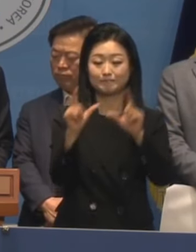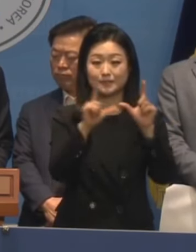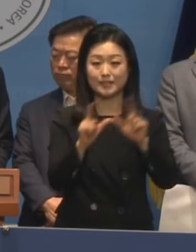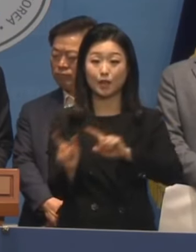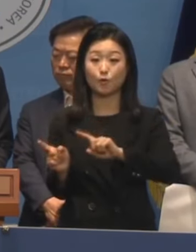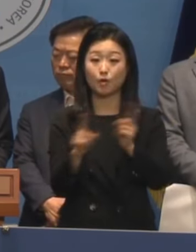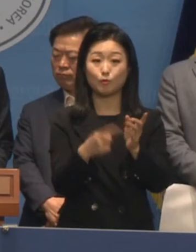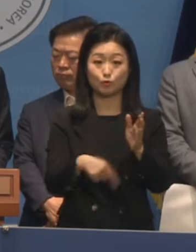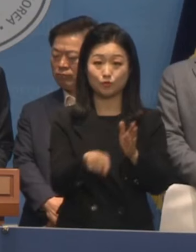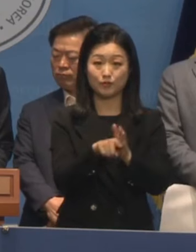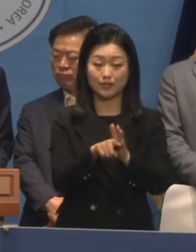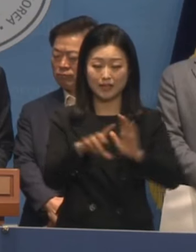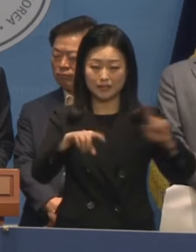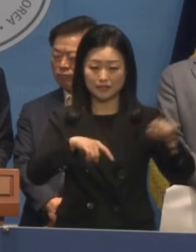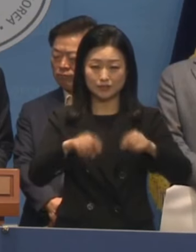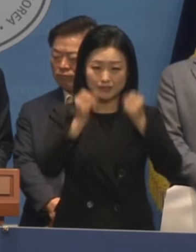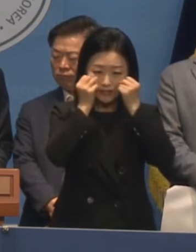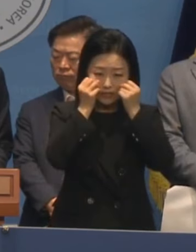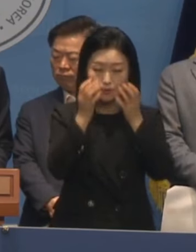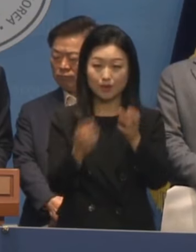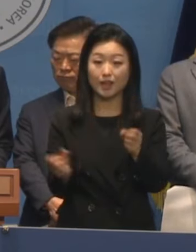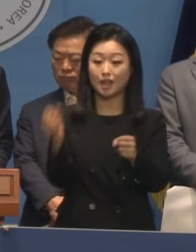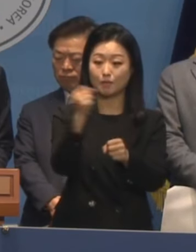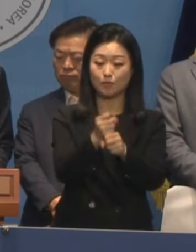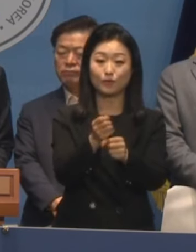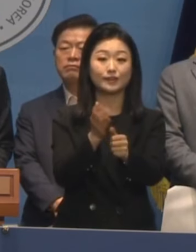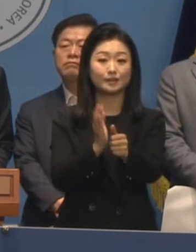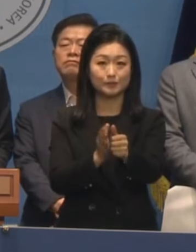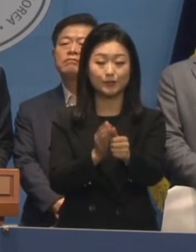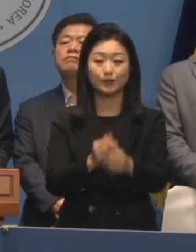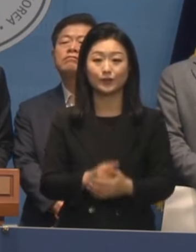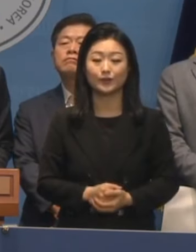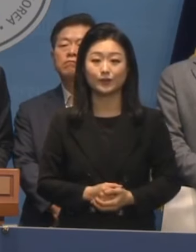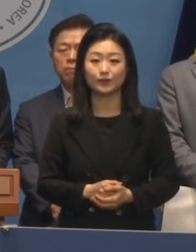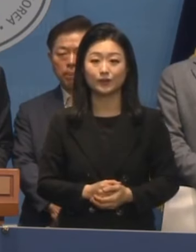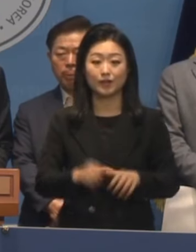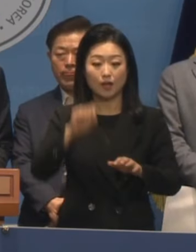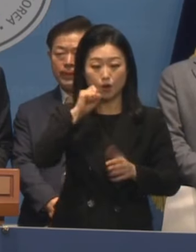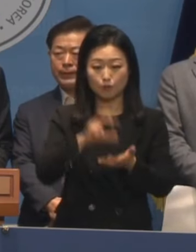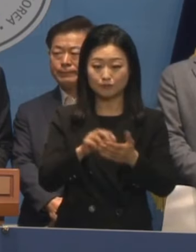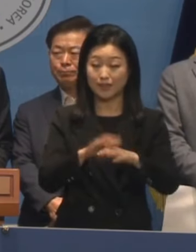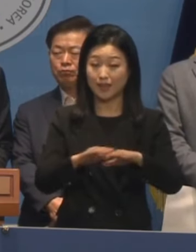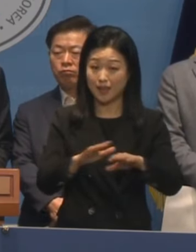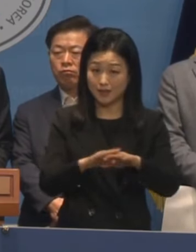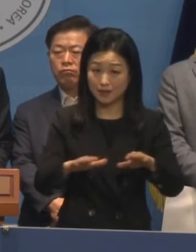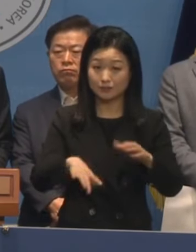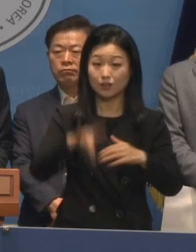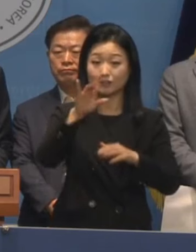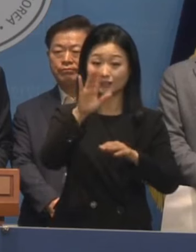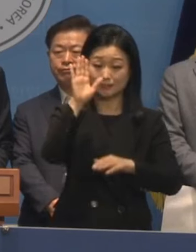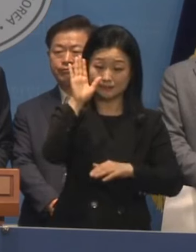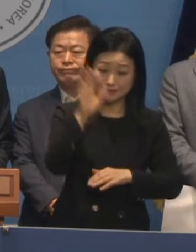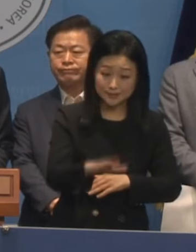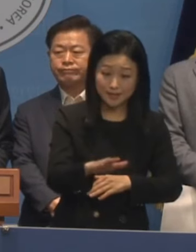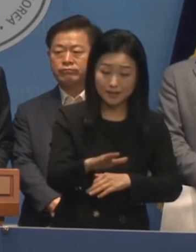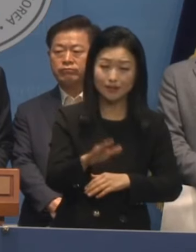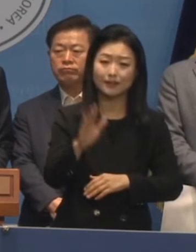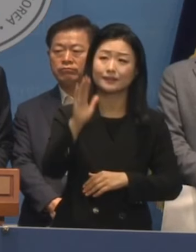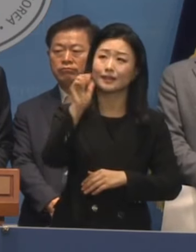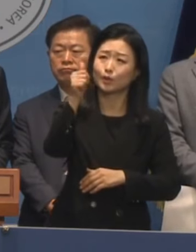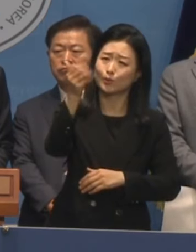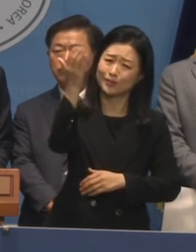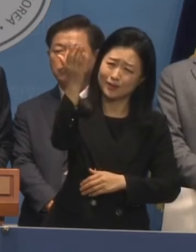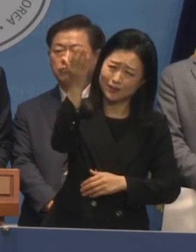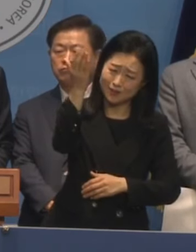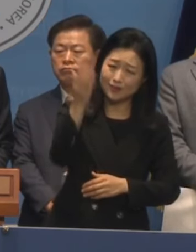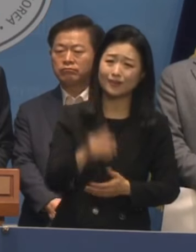회복을 위한 정치를 복원해야 합니다 난국을 초래한 그 시작이 대통령에 있다면